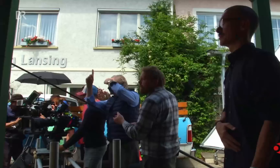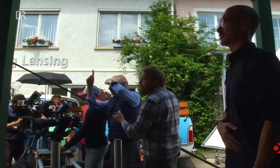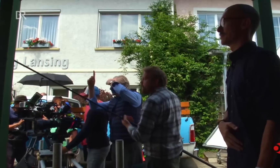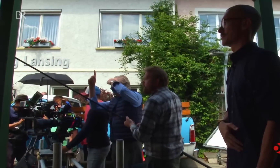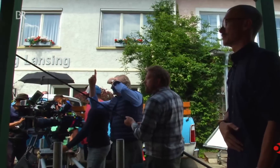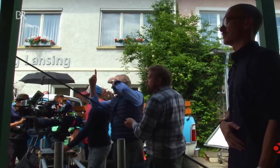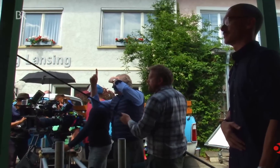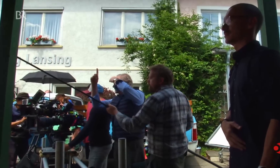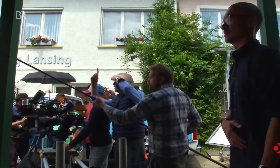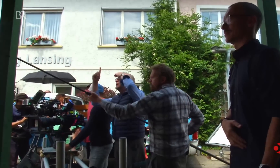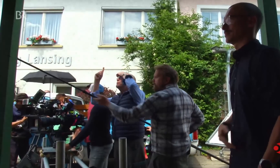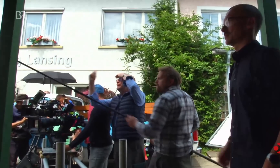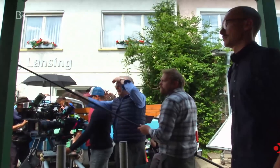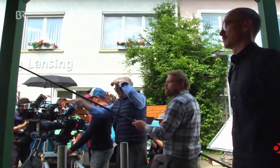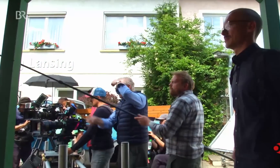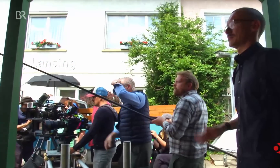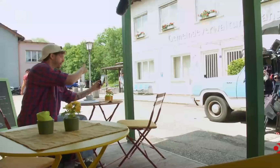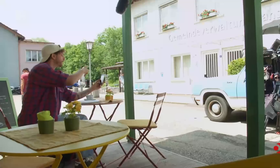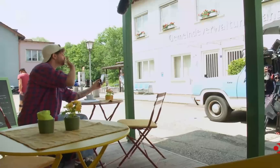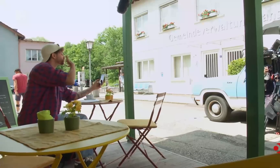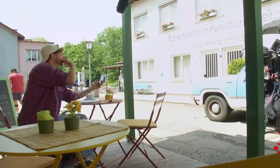bitte. Ready soweit? Bitte.